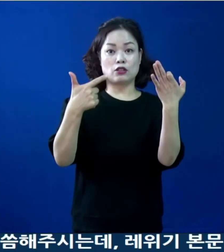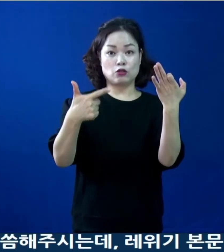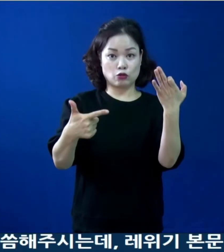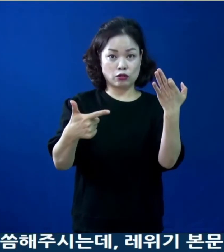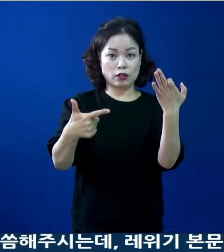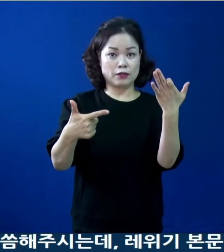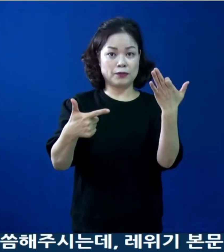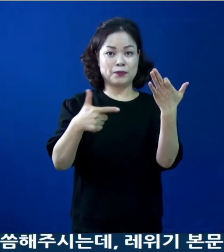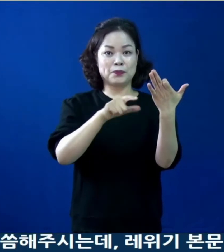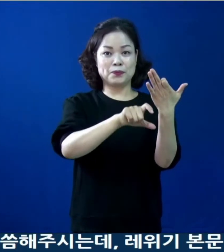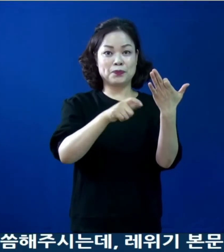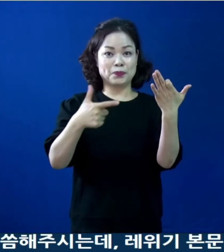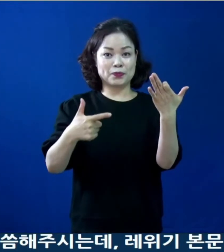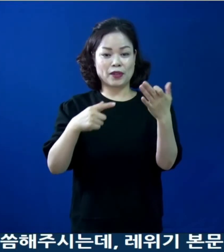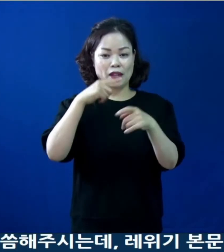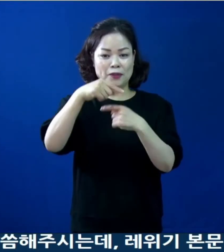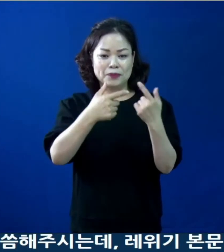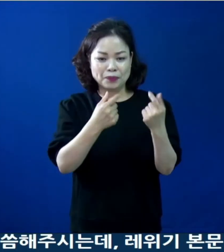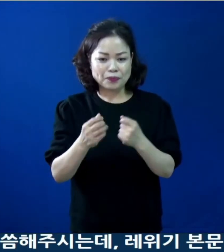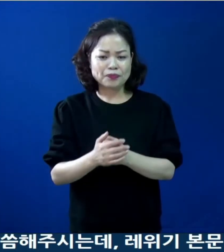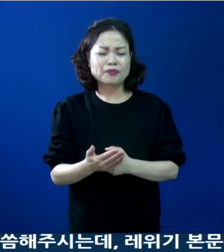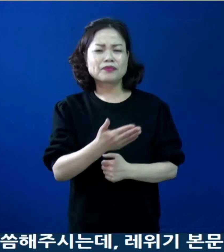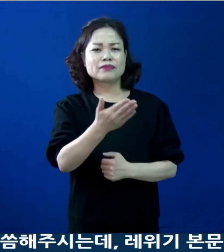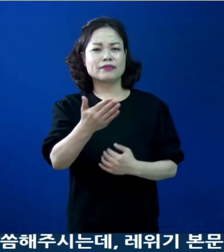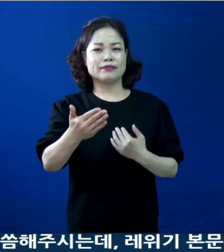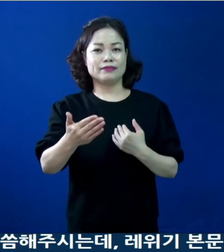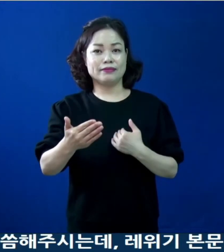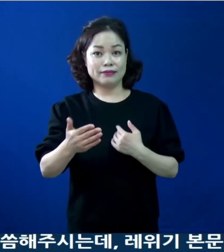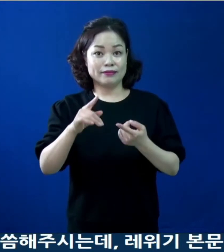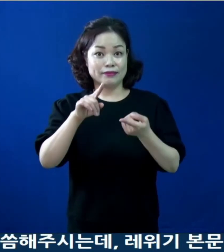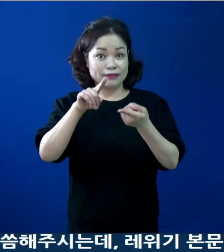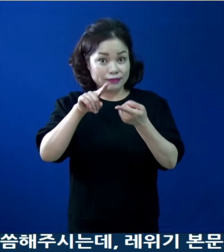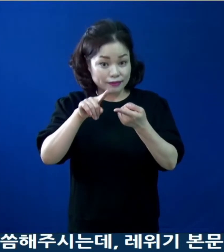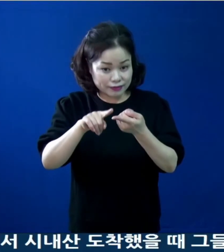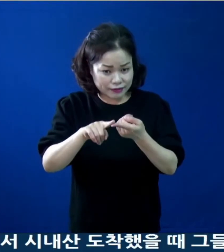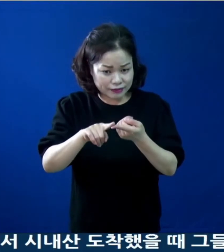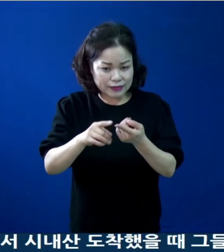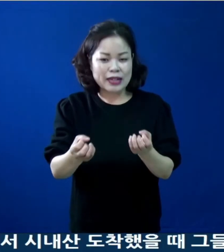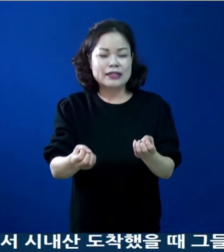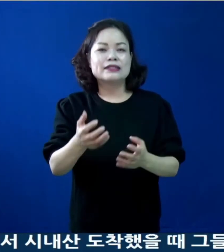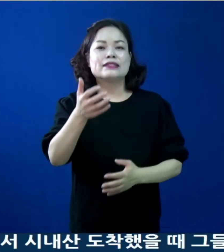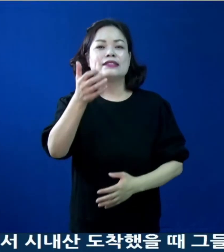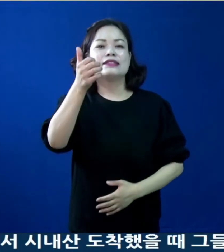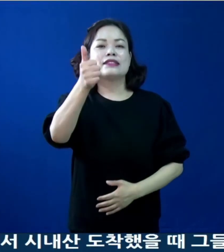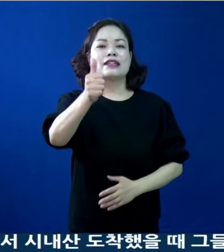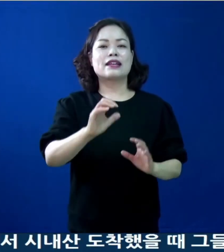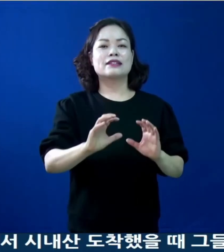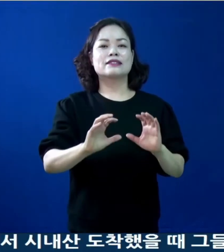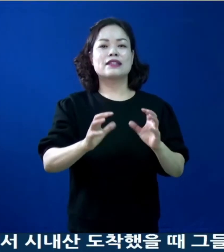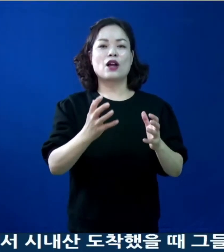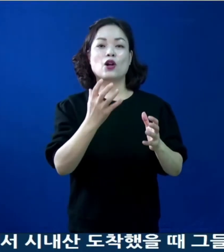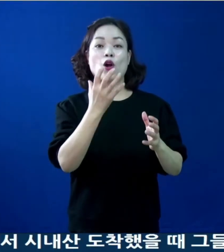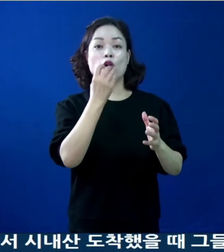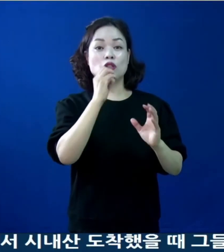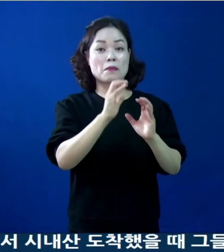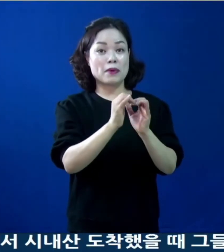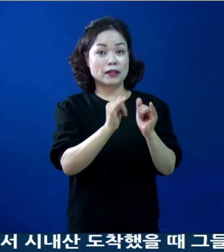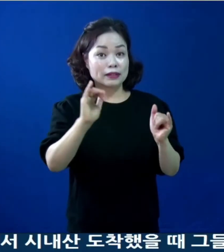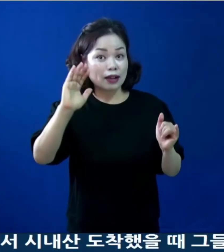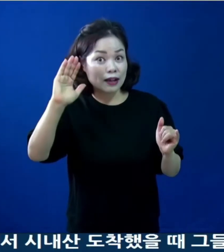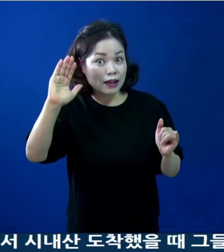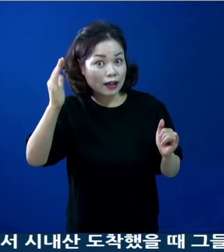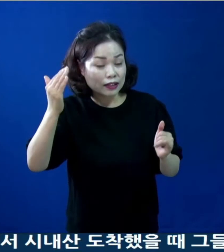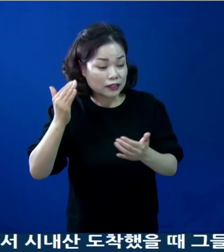봅니다. 읽겠습니다. 너희가 내게 대하여 제사장 나라가 되어 거룩한 백성이